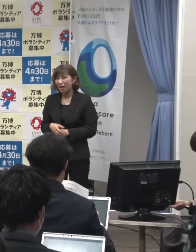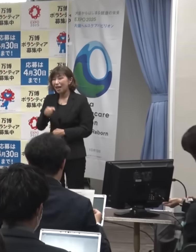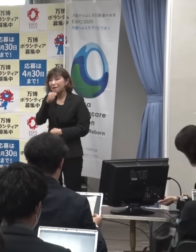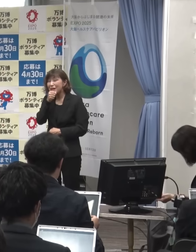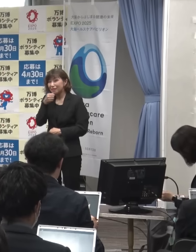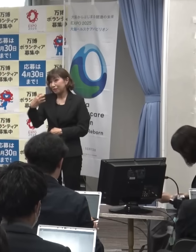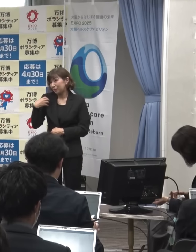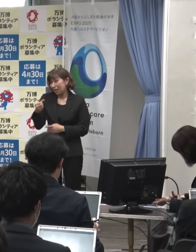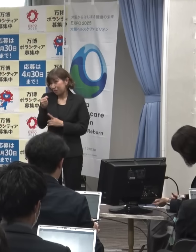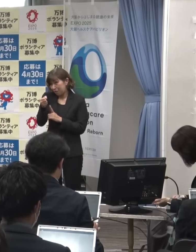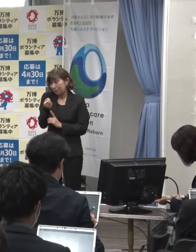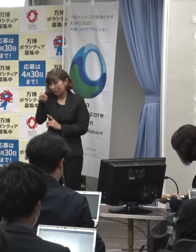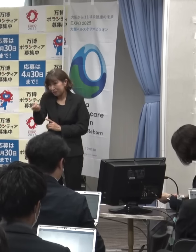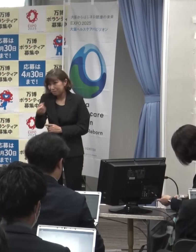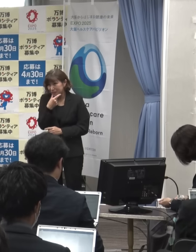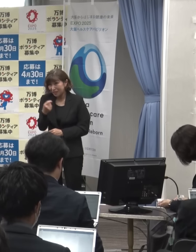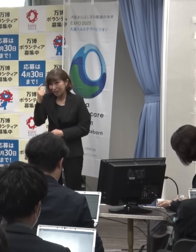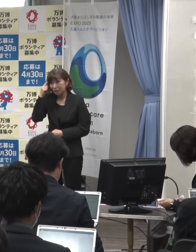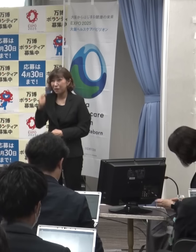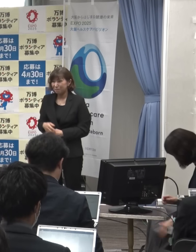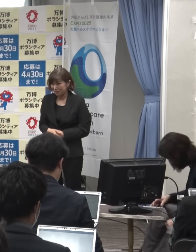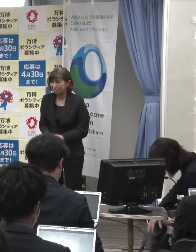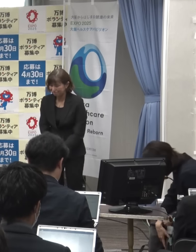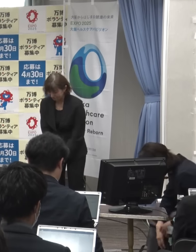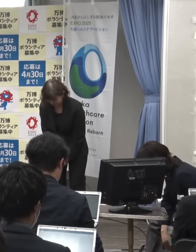方にお返しさせていただきます。